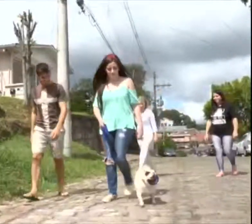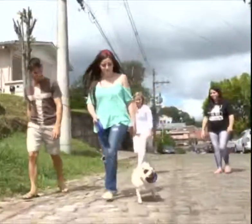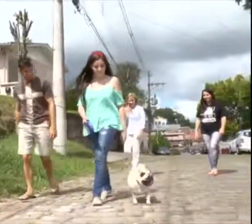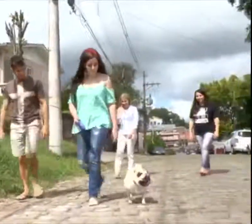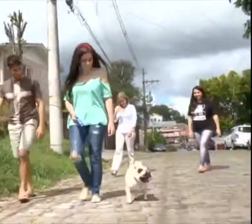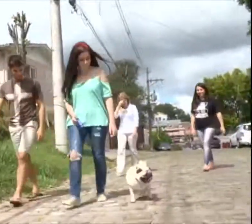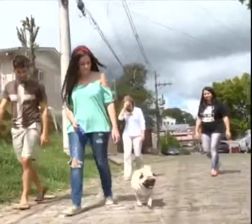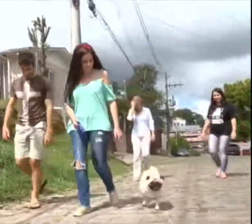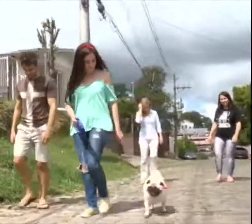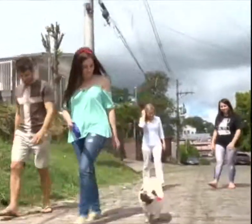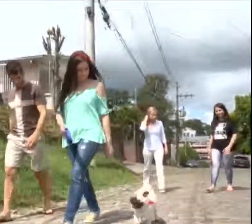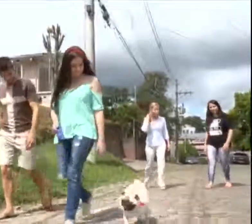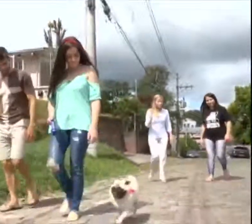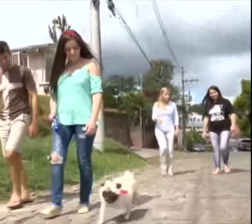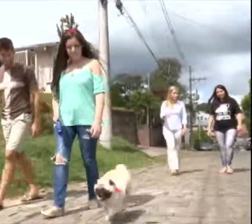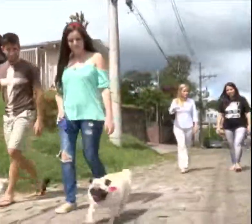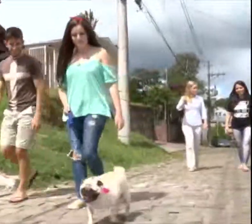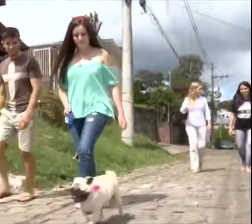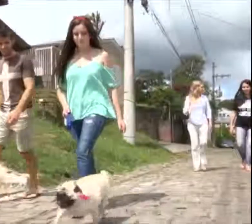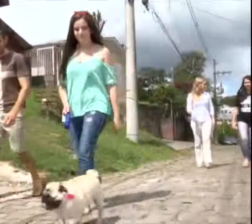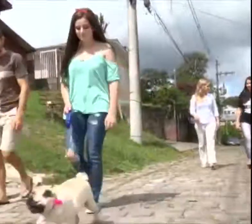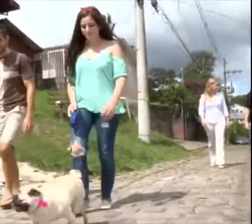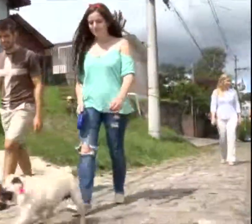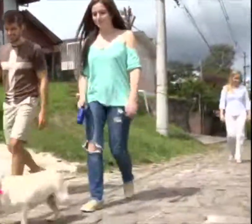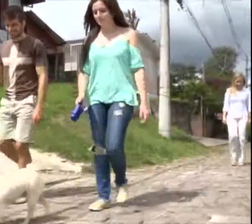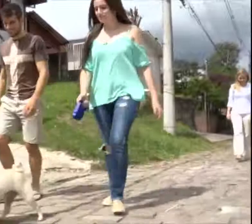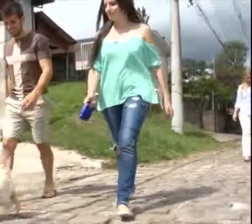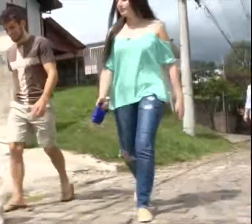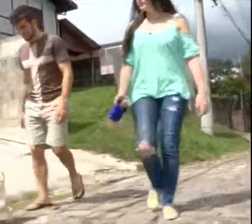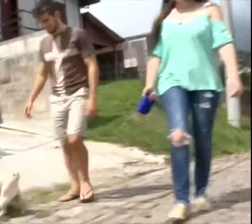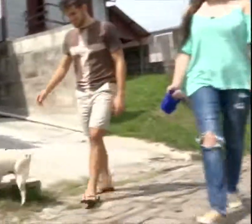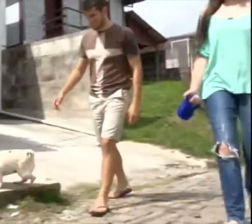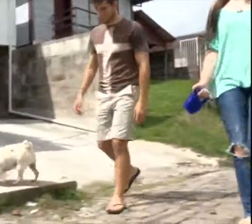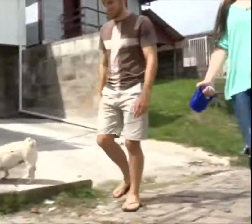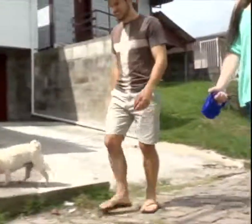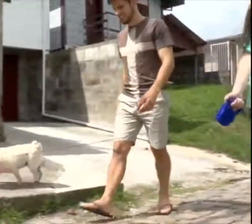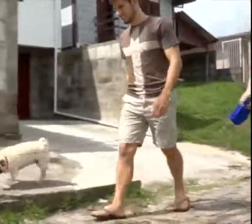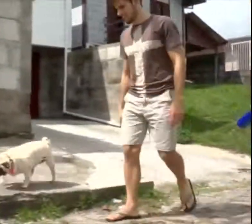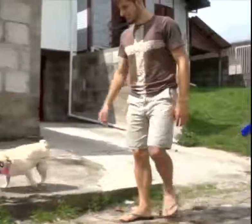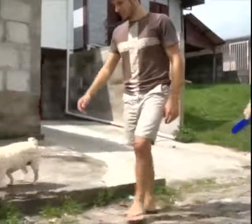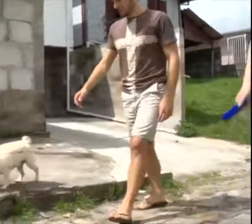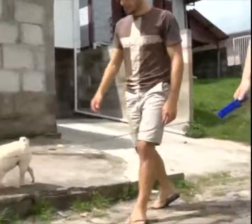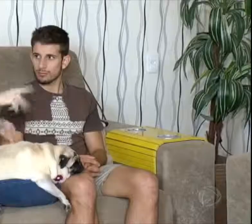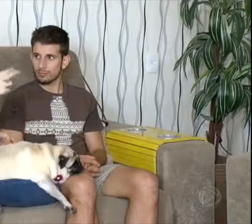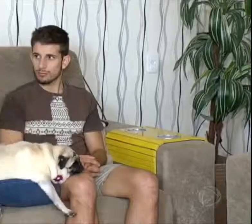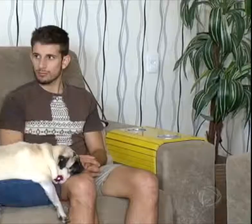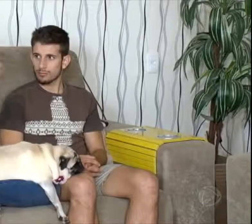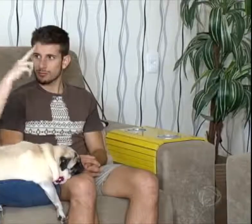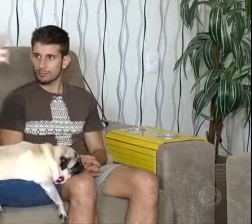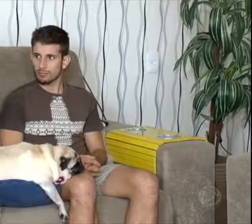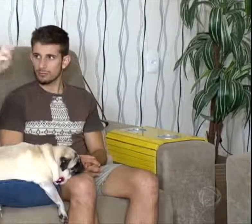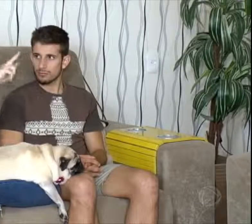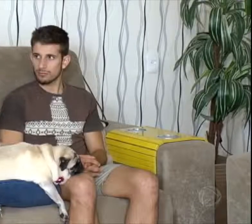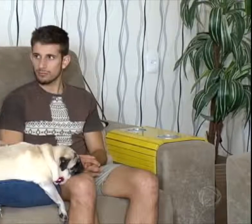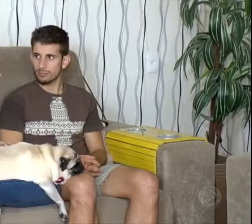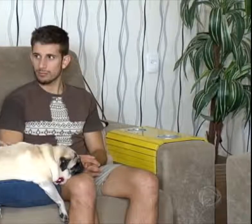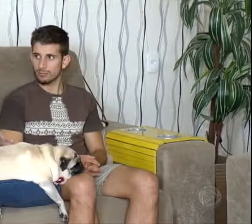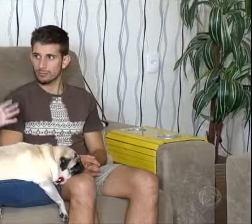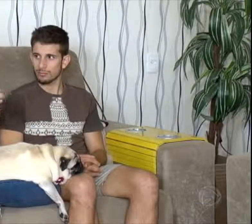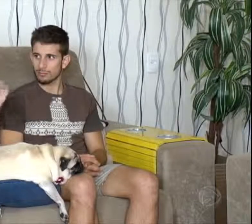Tainá tem certeza que a cachorra sabe que eles são surdos. Ela conta que como